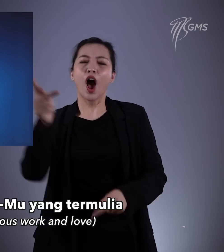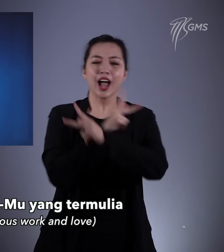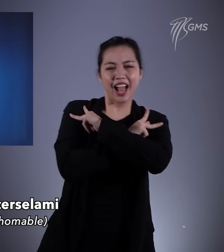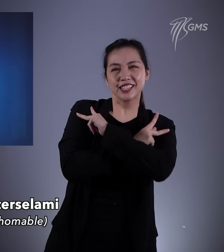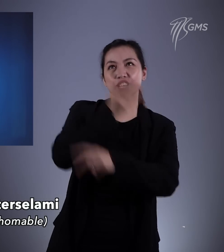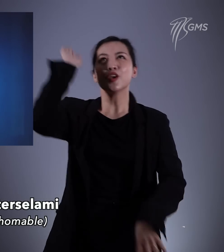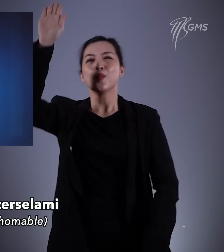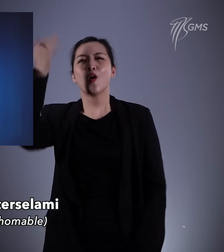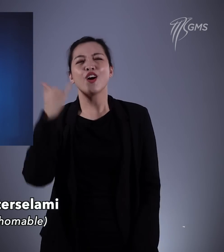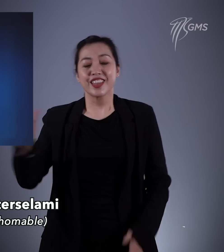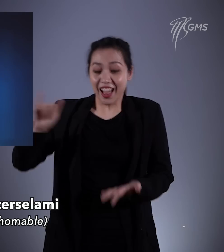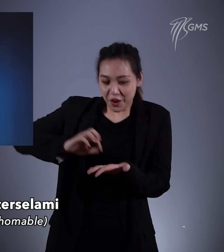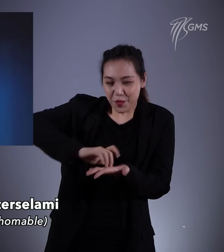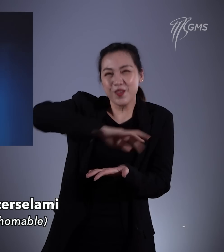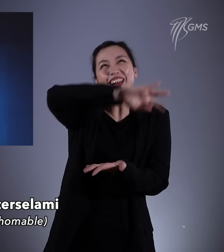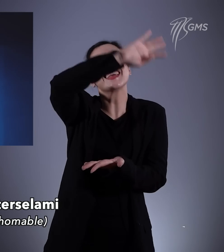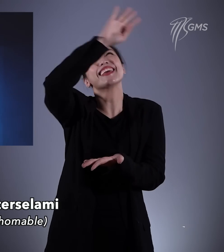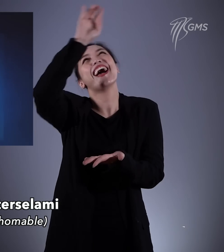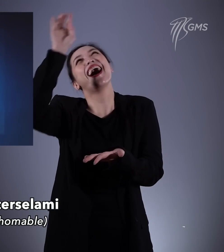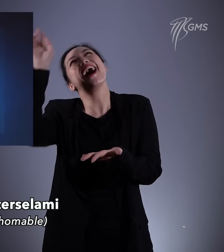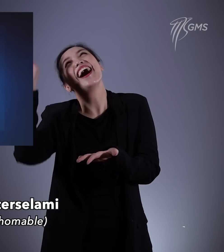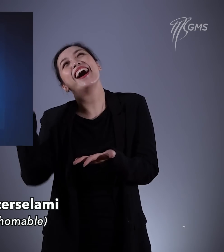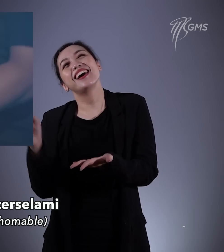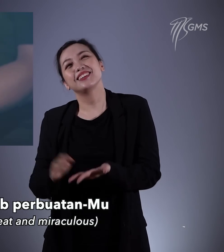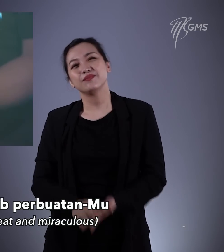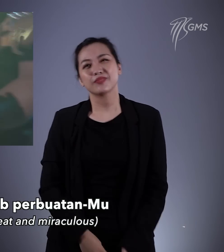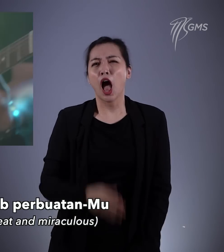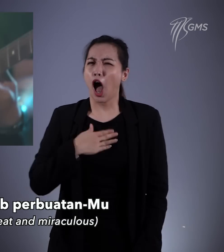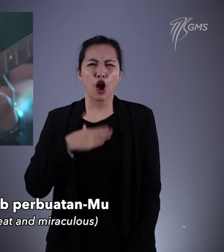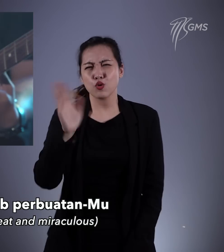karyamu, kasihmu yang mulia,